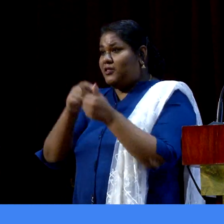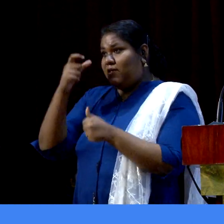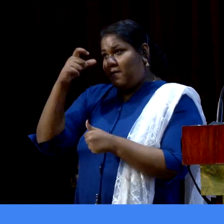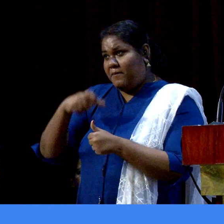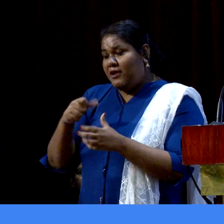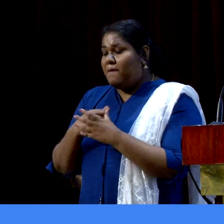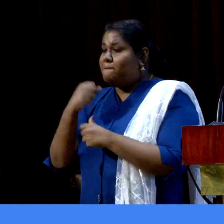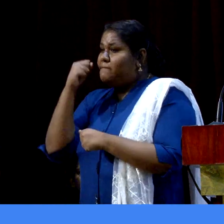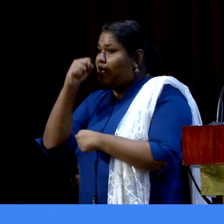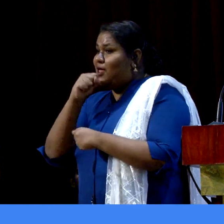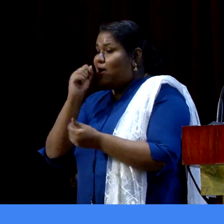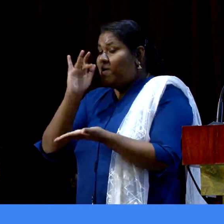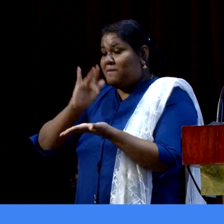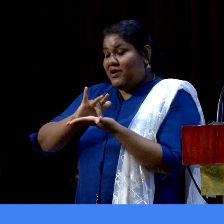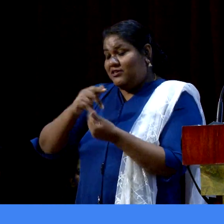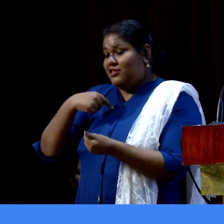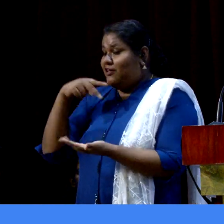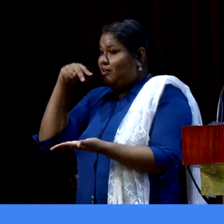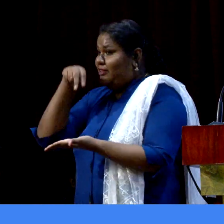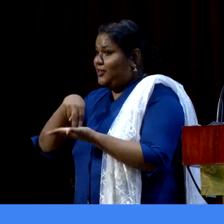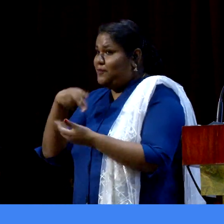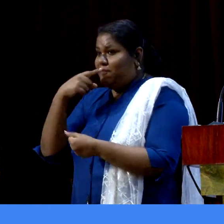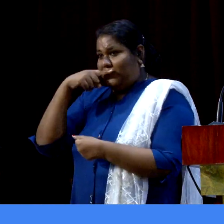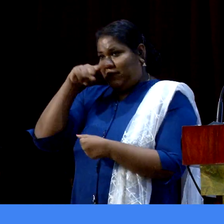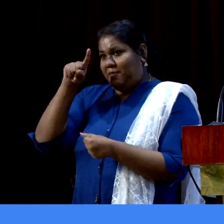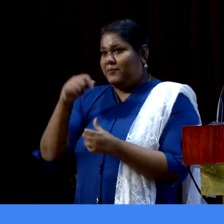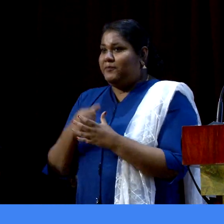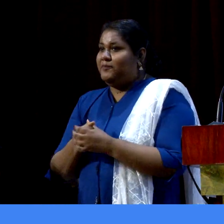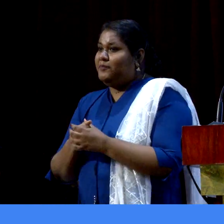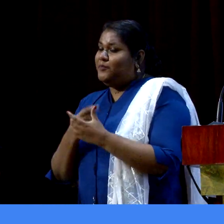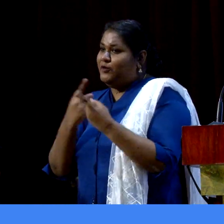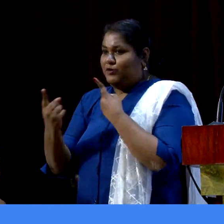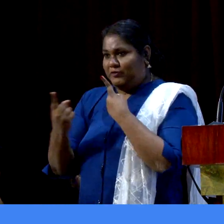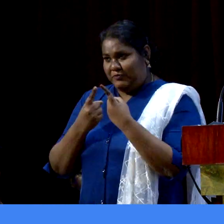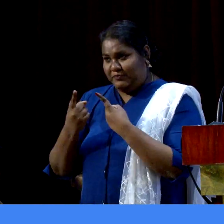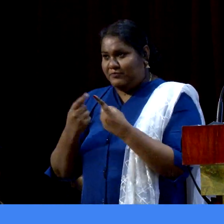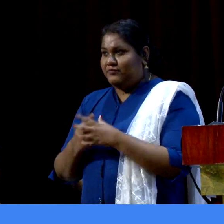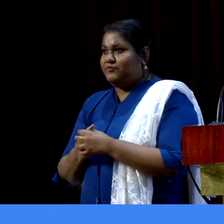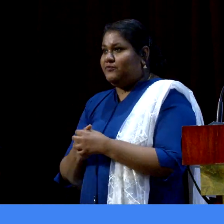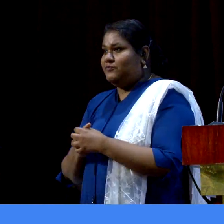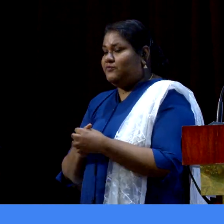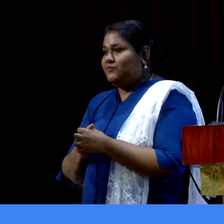மலையாள மண்ணில் நான் நின்று கொண்டிருக்கிறேன் என்ற பெருமையோடு நான் இங்கே உரையாற்ற